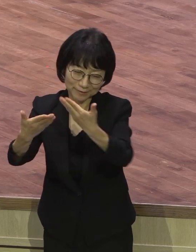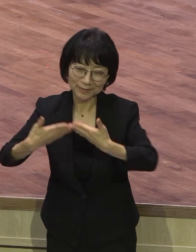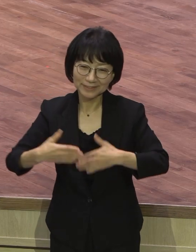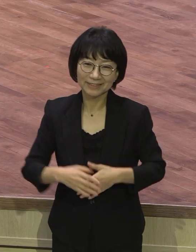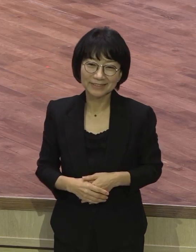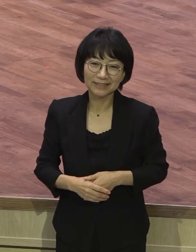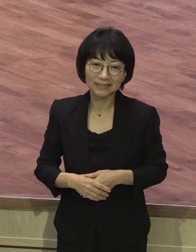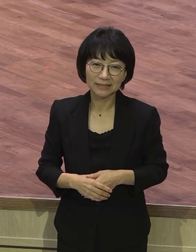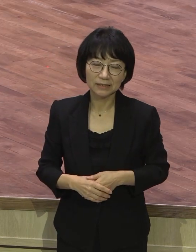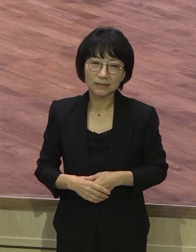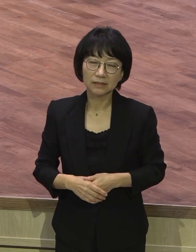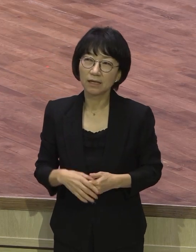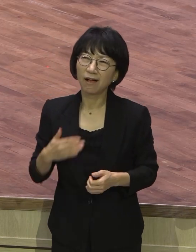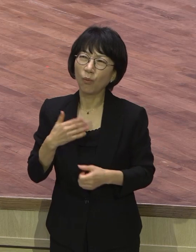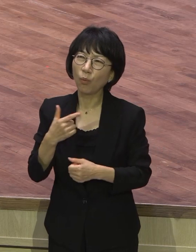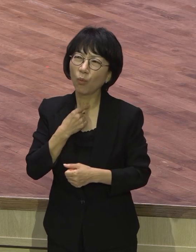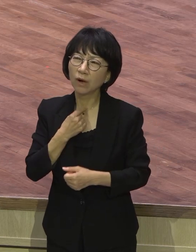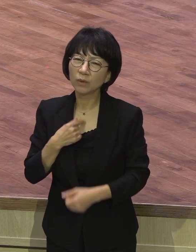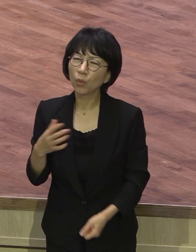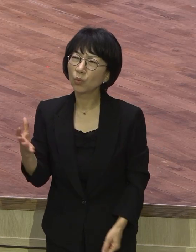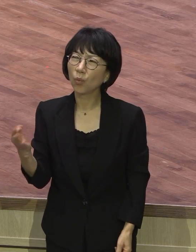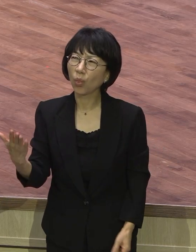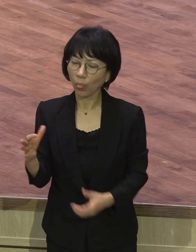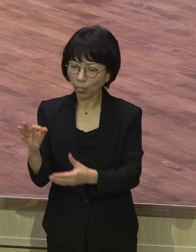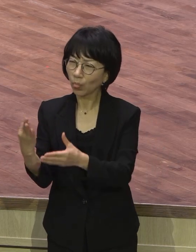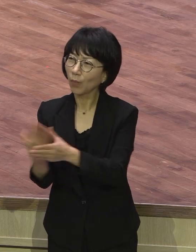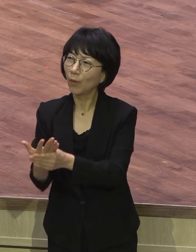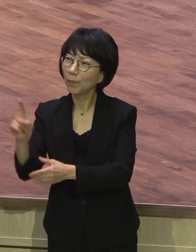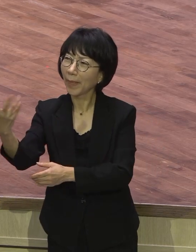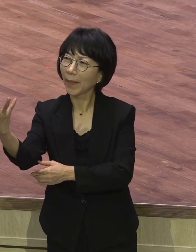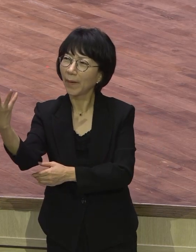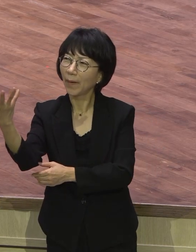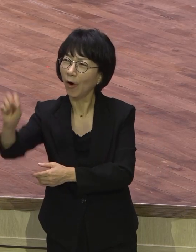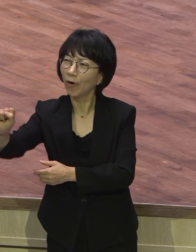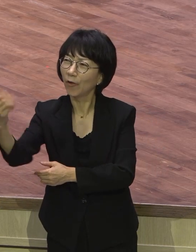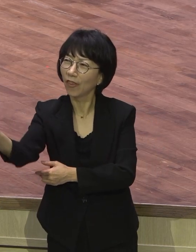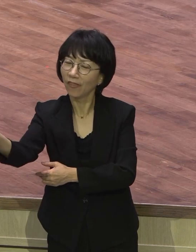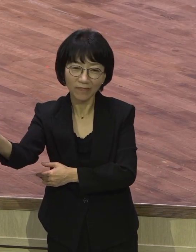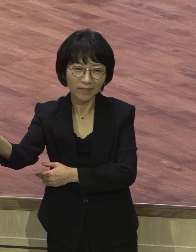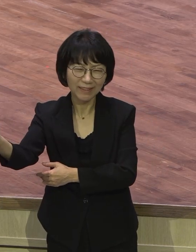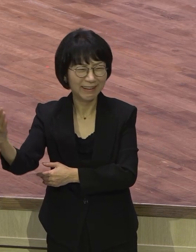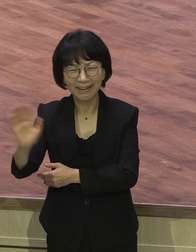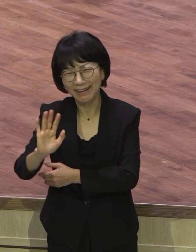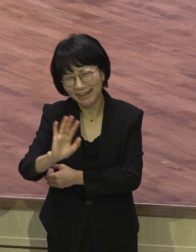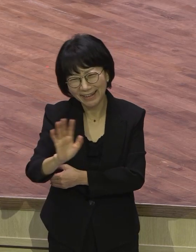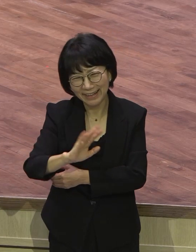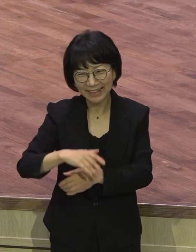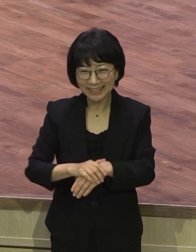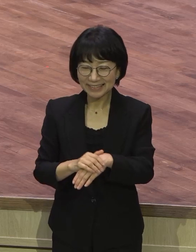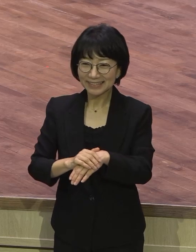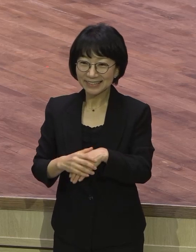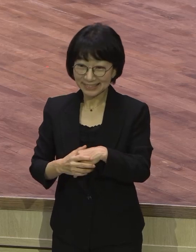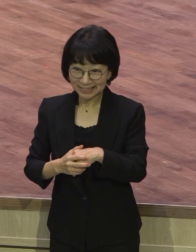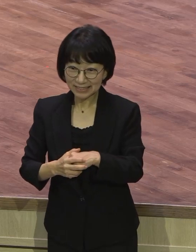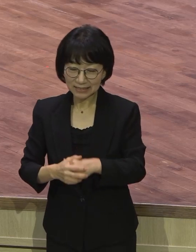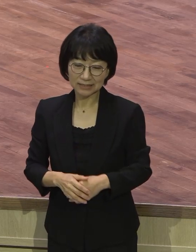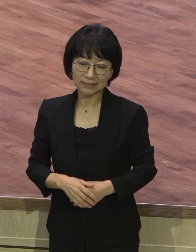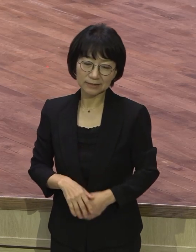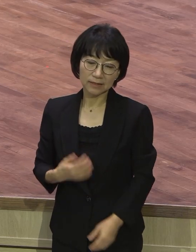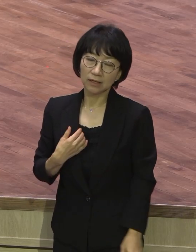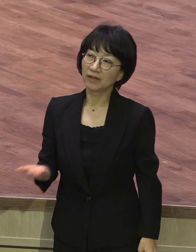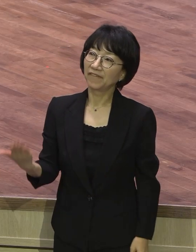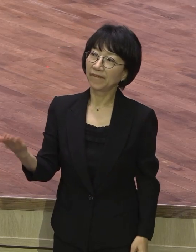내 마음대로 현찰 그냥 오늘 당장 100억 아니라 말이에요. 그런 식으로 하나님은 여러분 다루지 않으신단 말이에요. 내 거 다